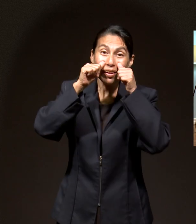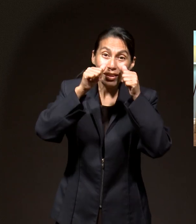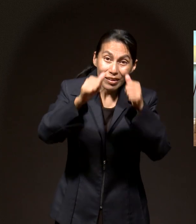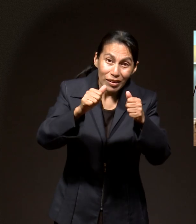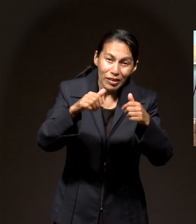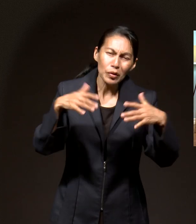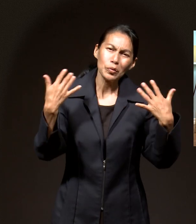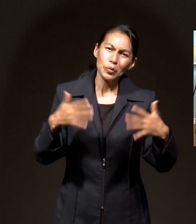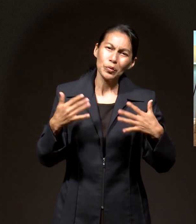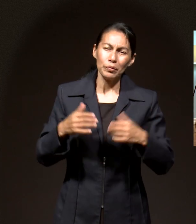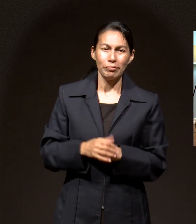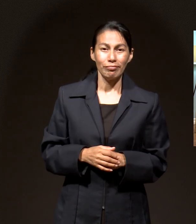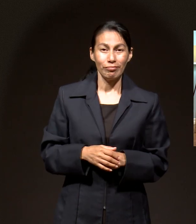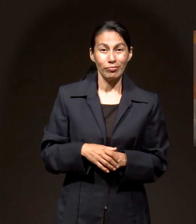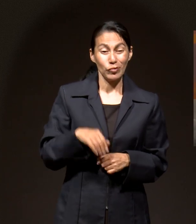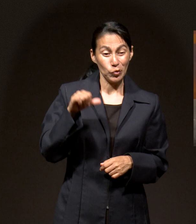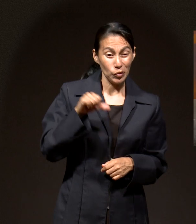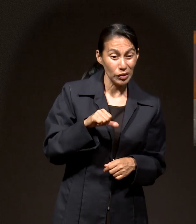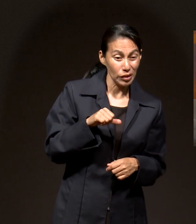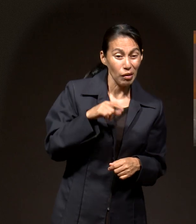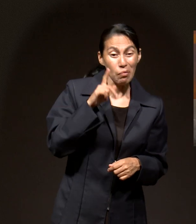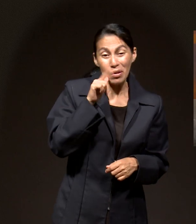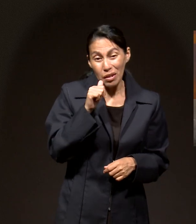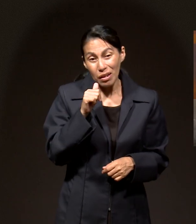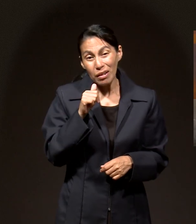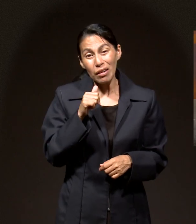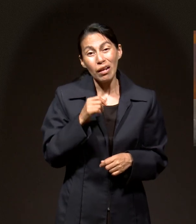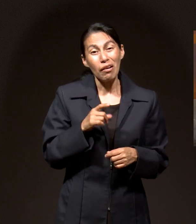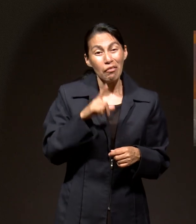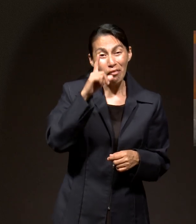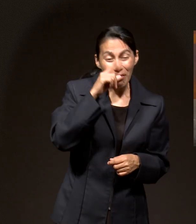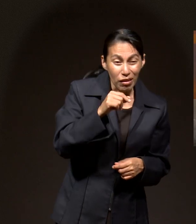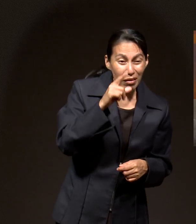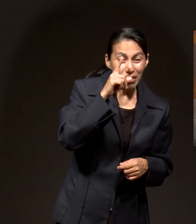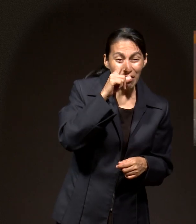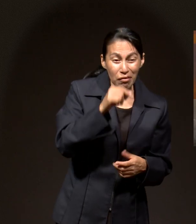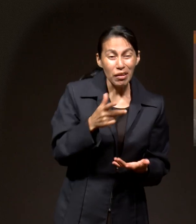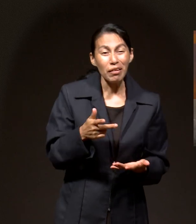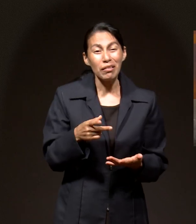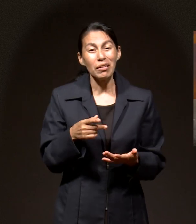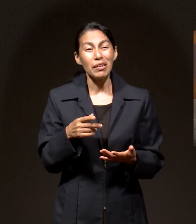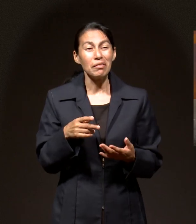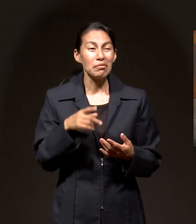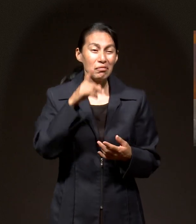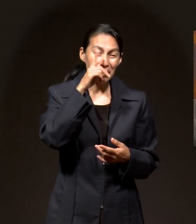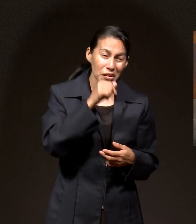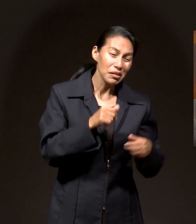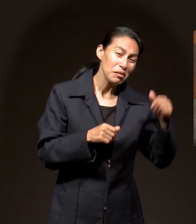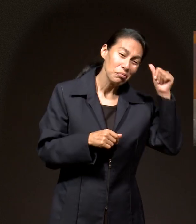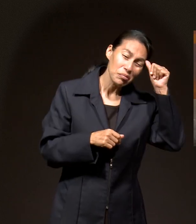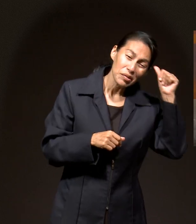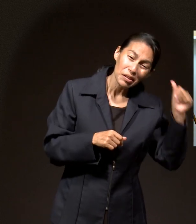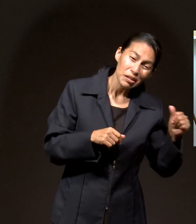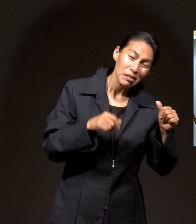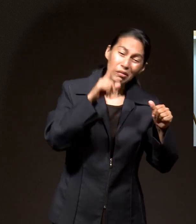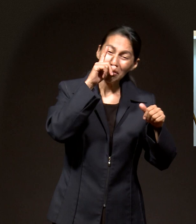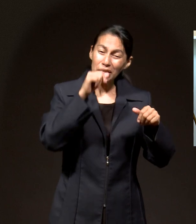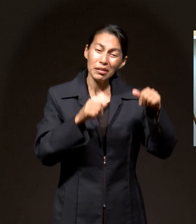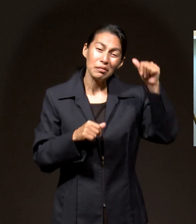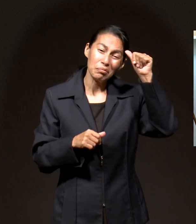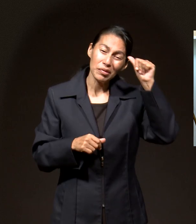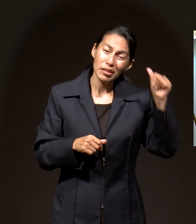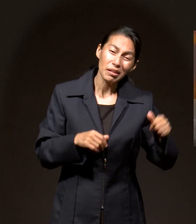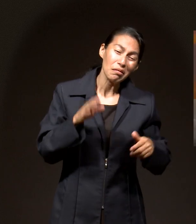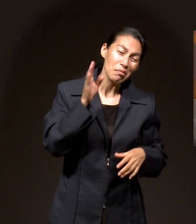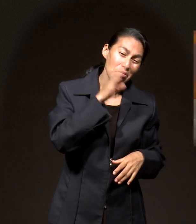pruebas. Todos. Y el día de mañana caigo yo, cae el otro. Hay que levantarnos por la gracia de Dios. Hay que levantarnos